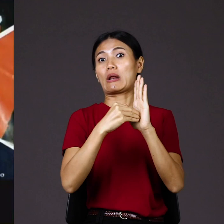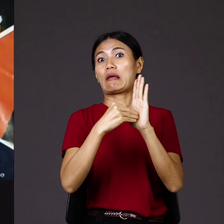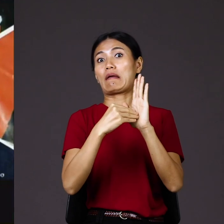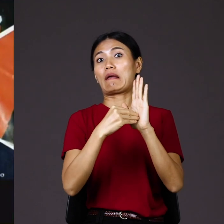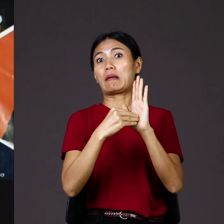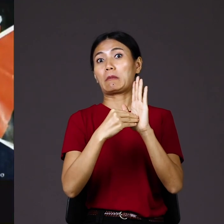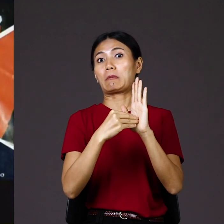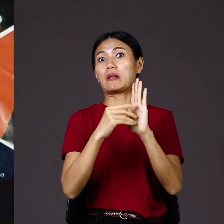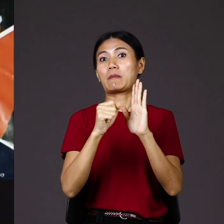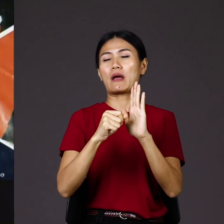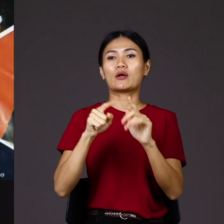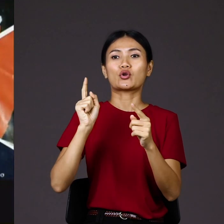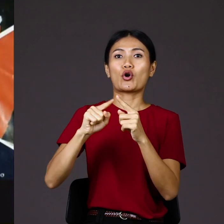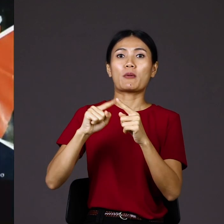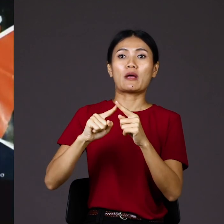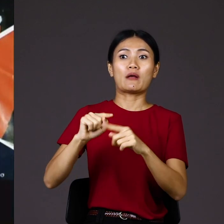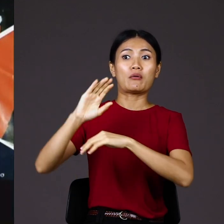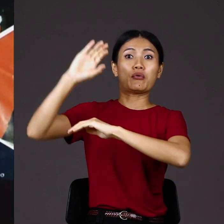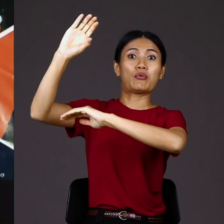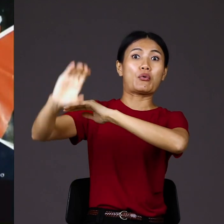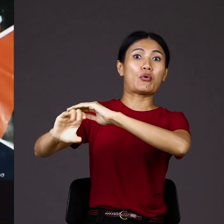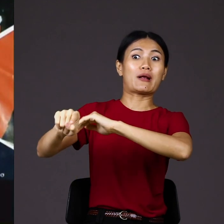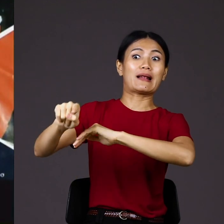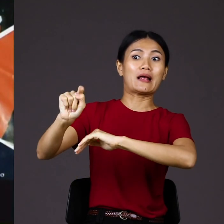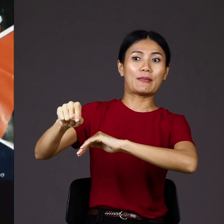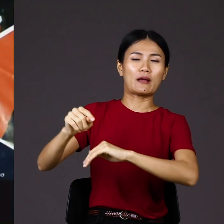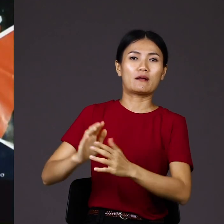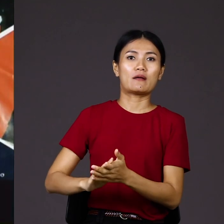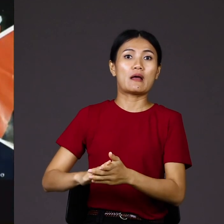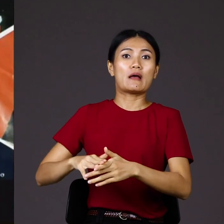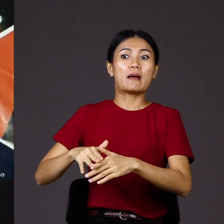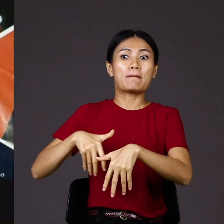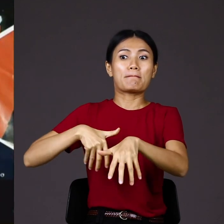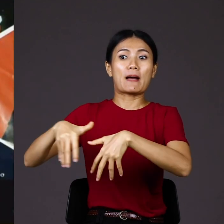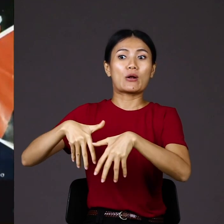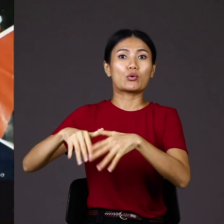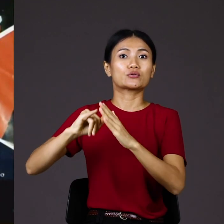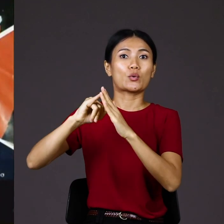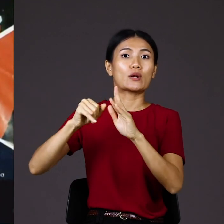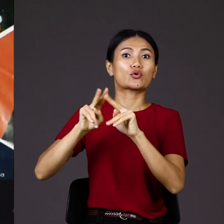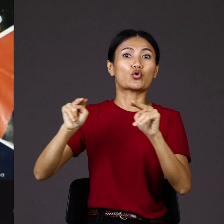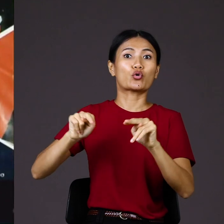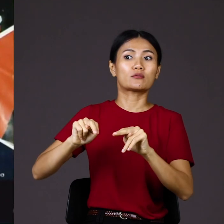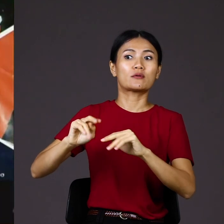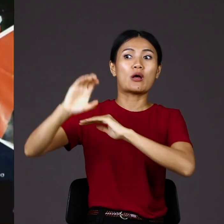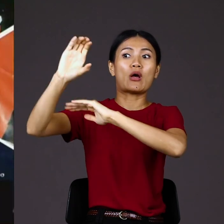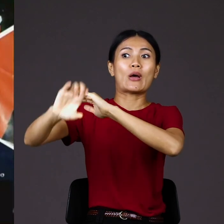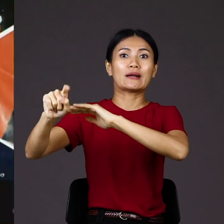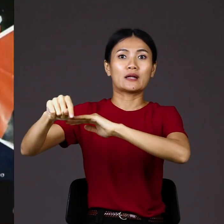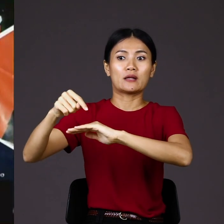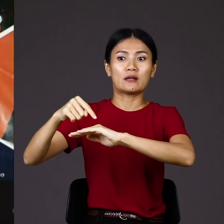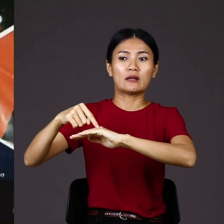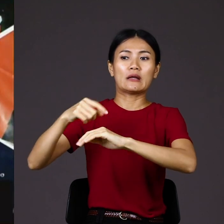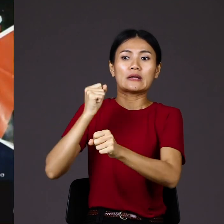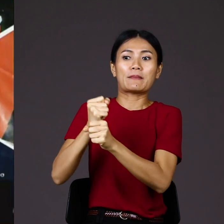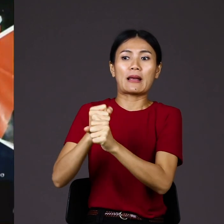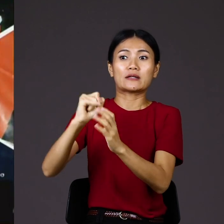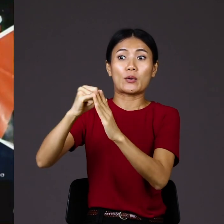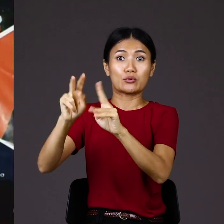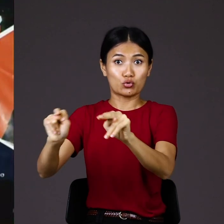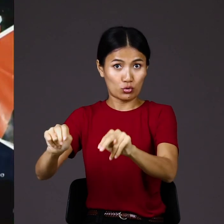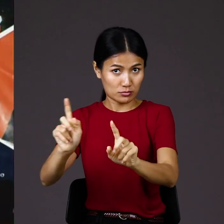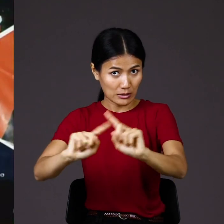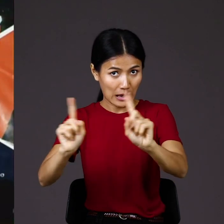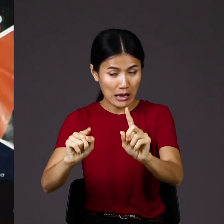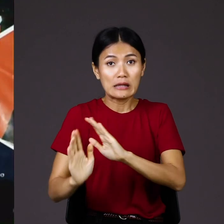อยู่ทางตะวันตกของกรุงเทพคนในฝั่งตะวันออกของนนทบุรีทั้งฝั่งไม่ได้ทำง